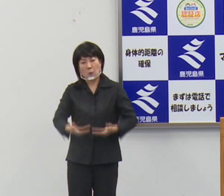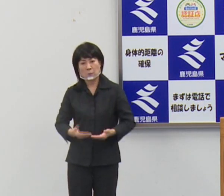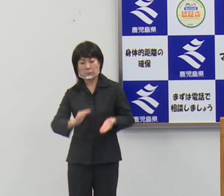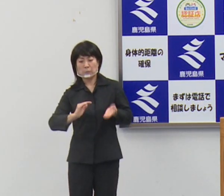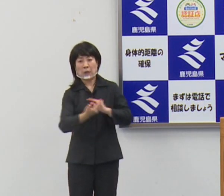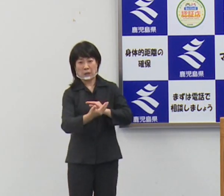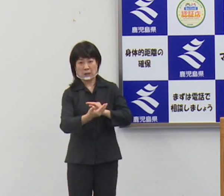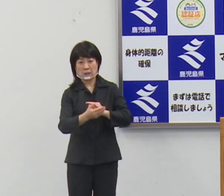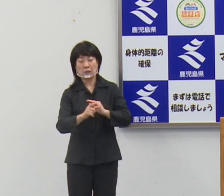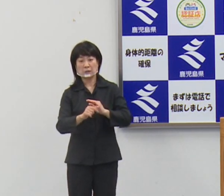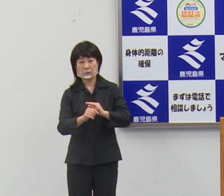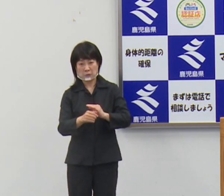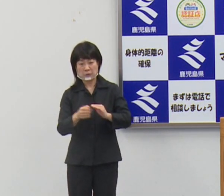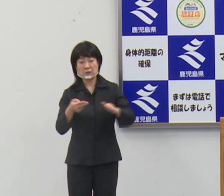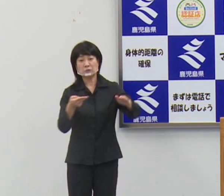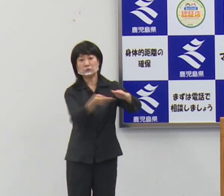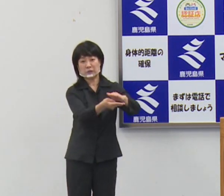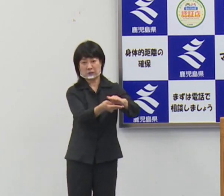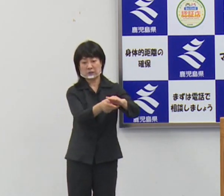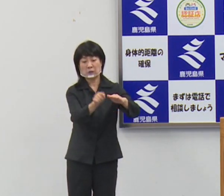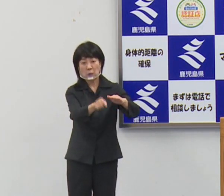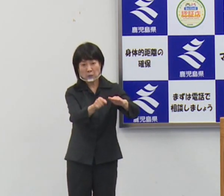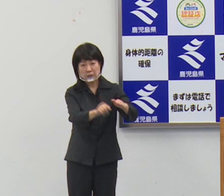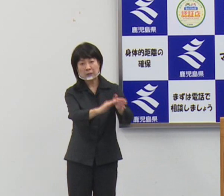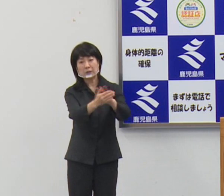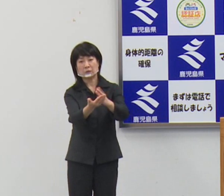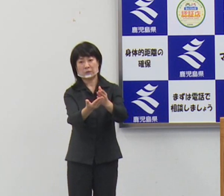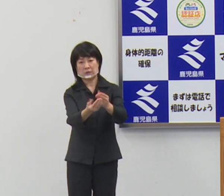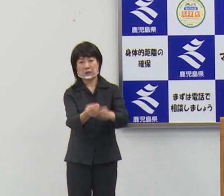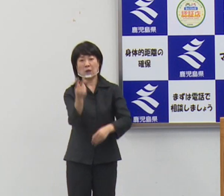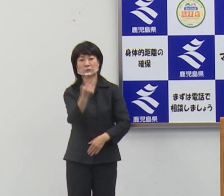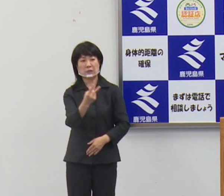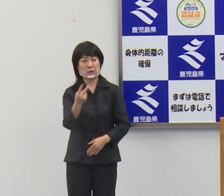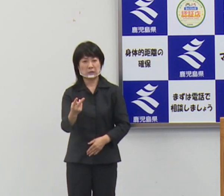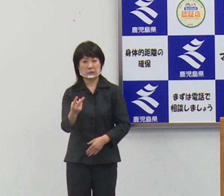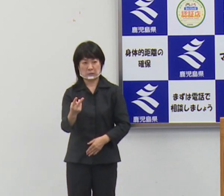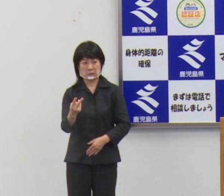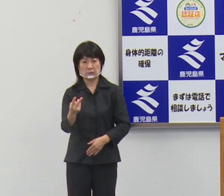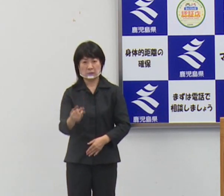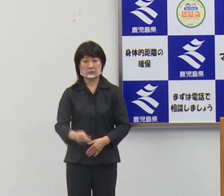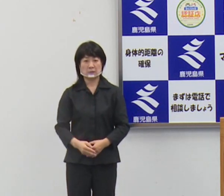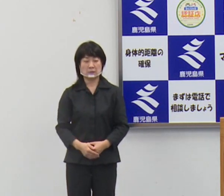ったというので運ばれて入院して亡くなられた方がお二人はいたと思います。